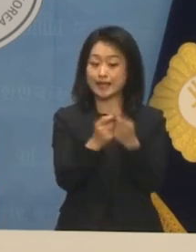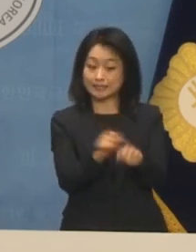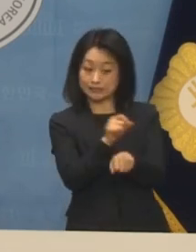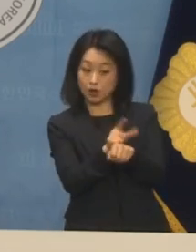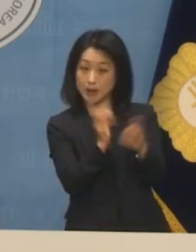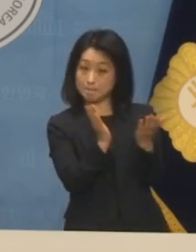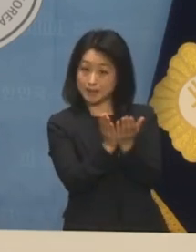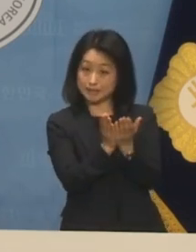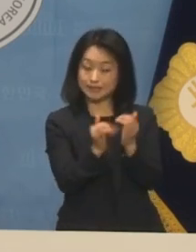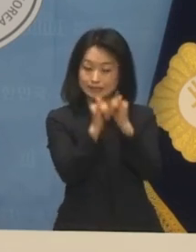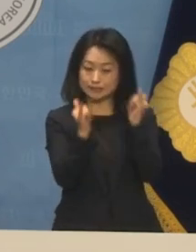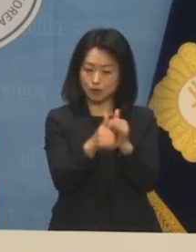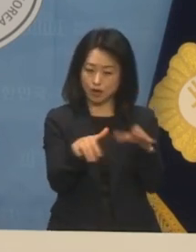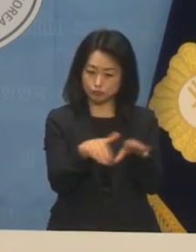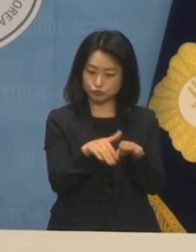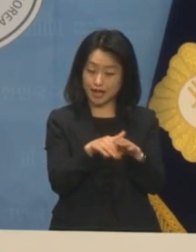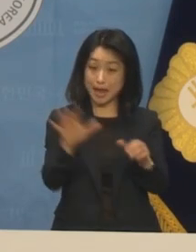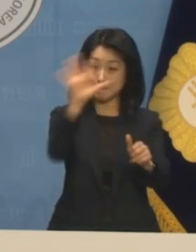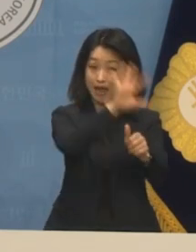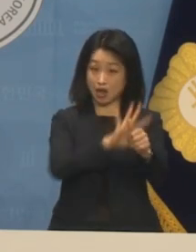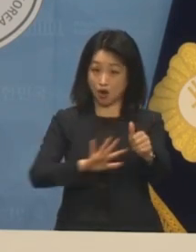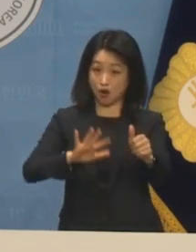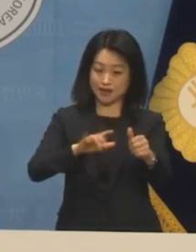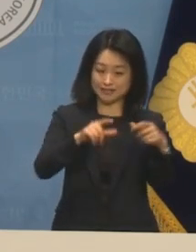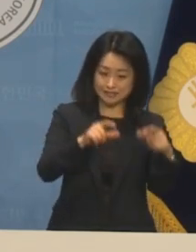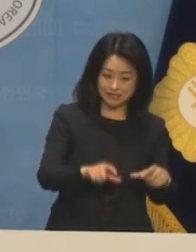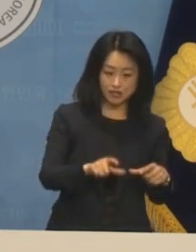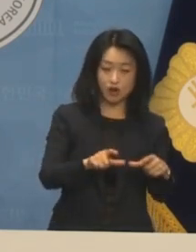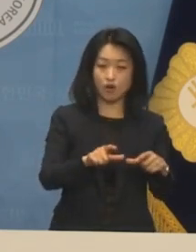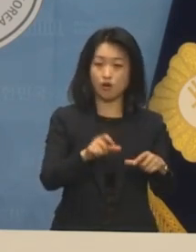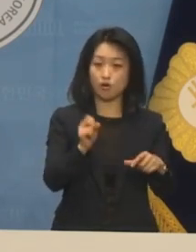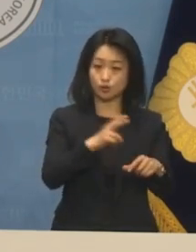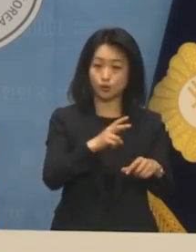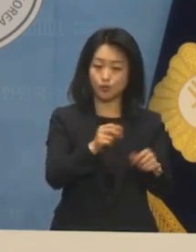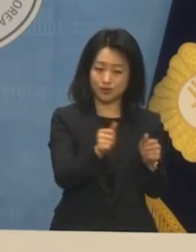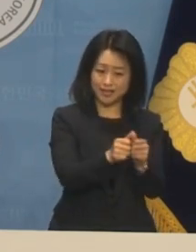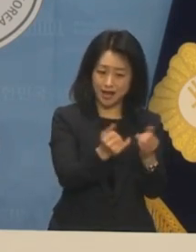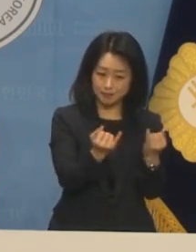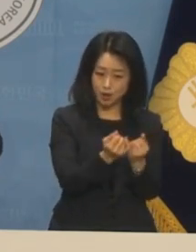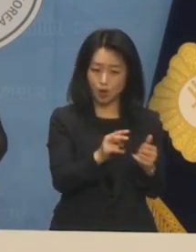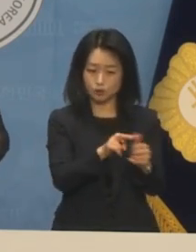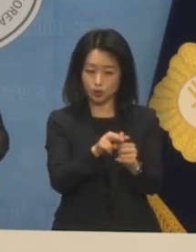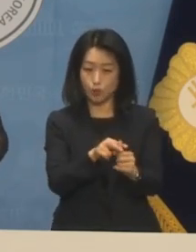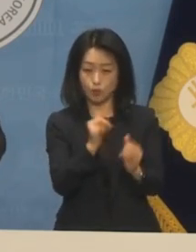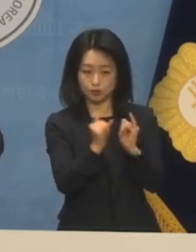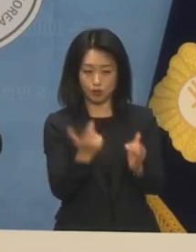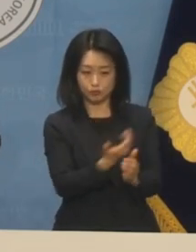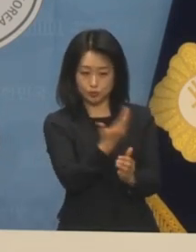관련된 사회문화적 배경인 지역과 성별은 물론 설문조사 정보도 중요합니다.